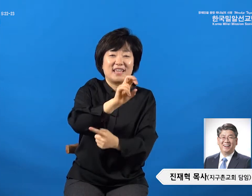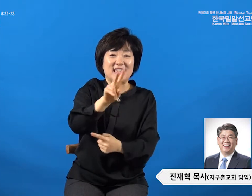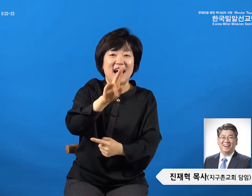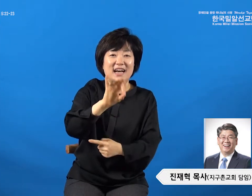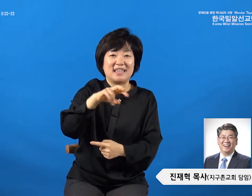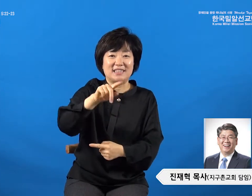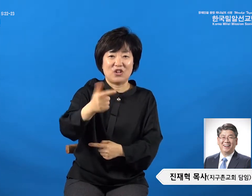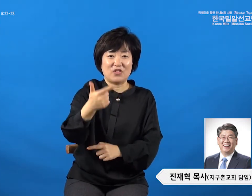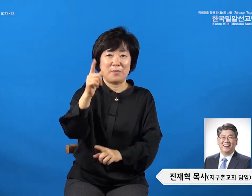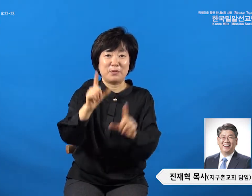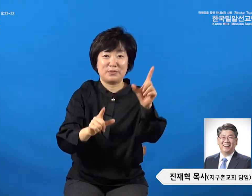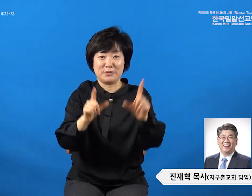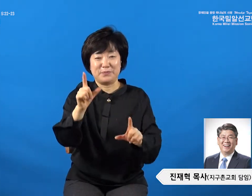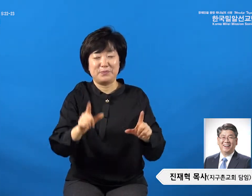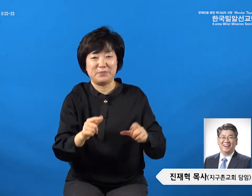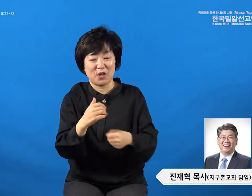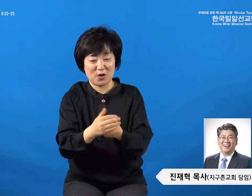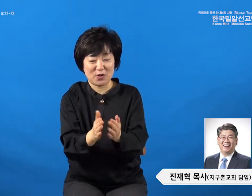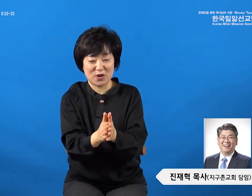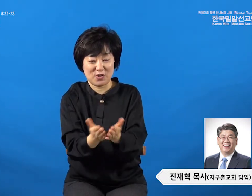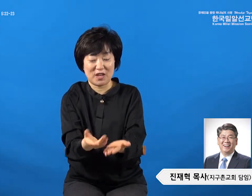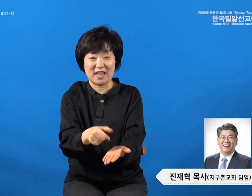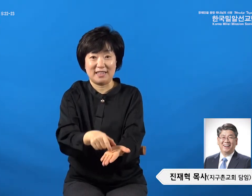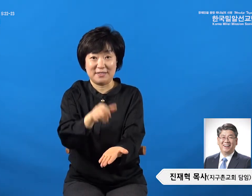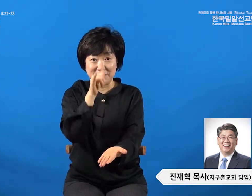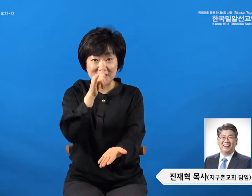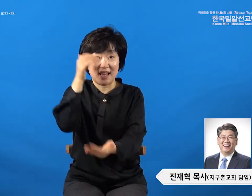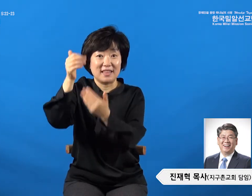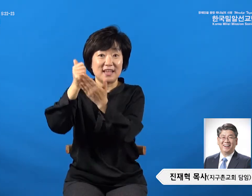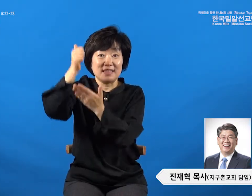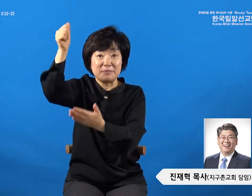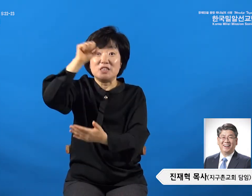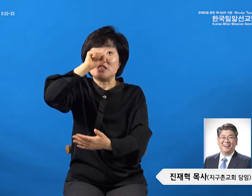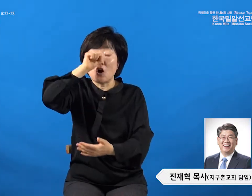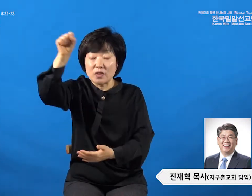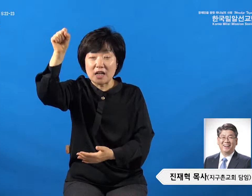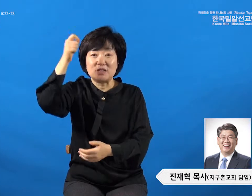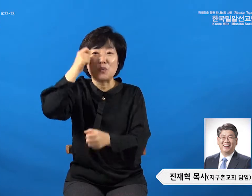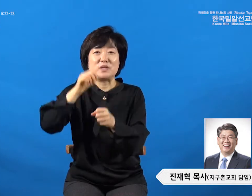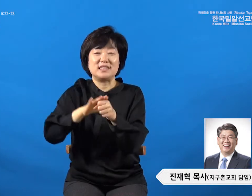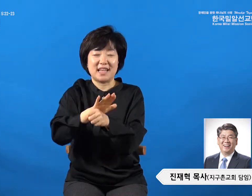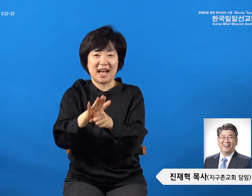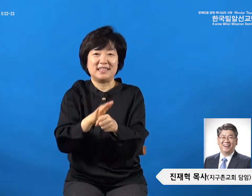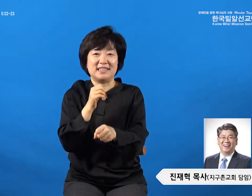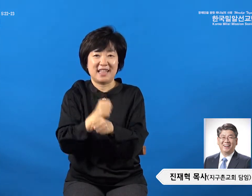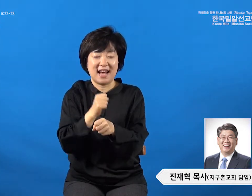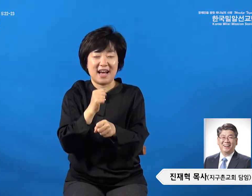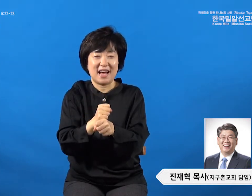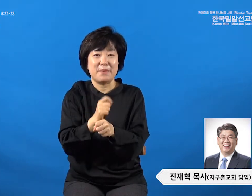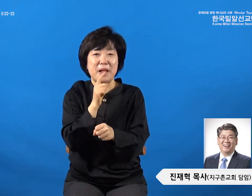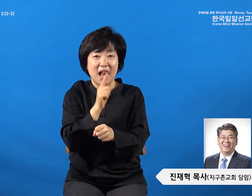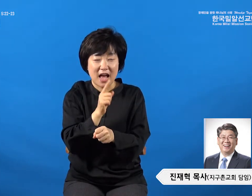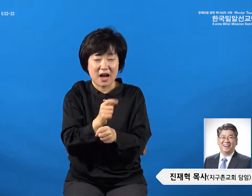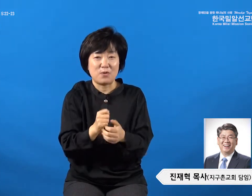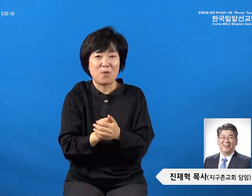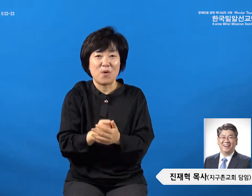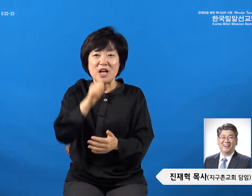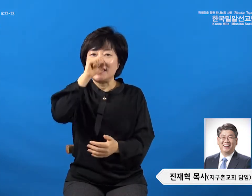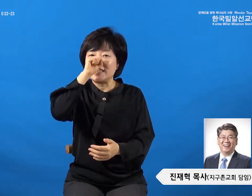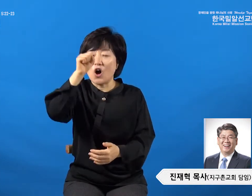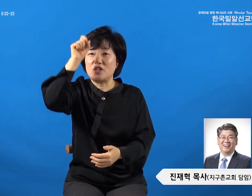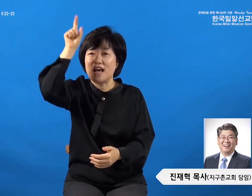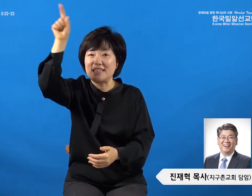모습을 성경은 말씀합니다. 그래서 하나님은 선하시고 인자하시다라고